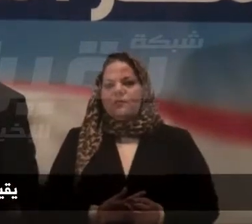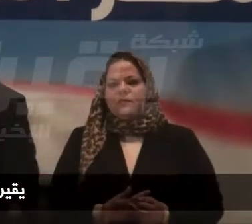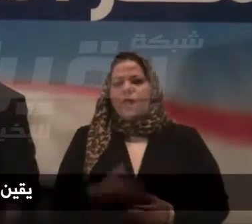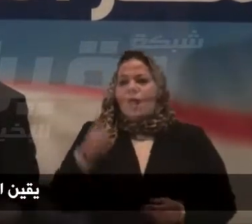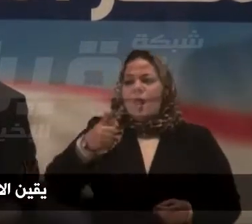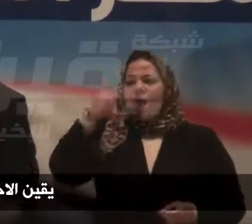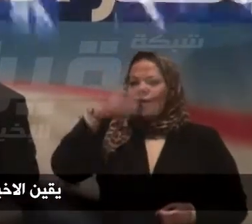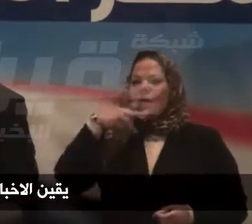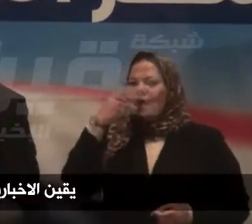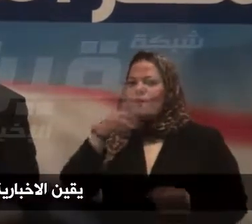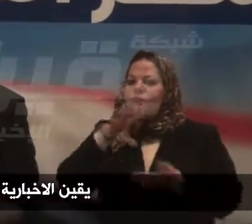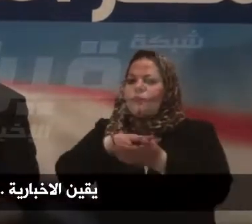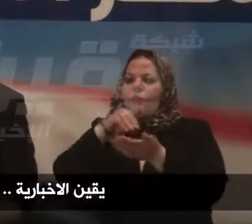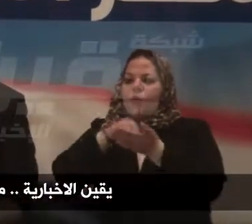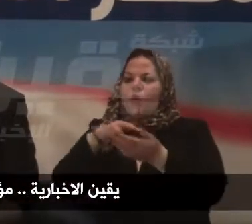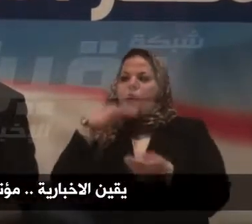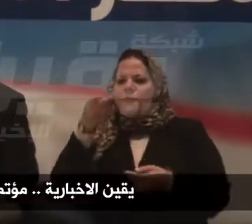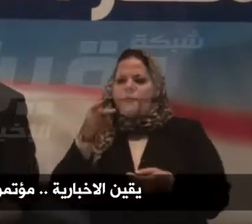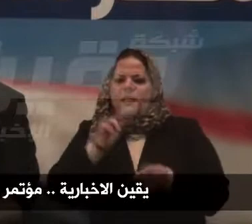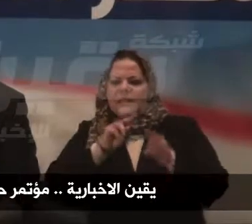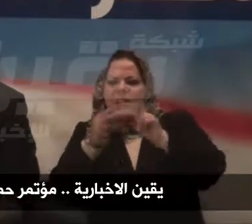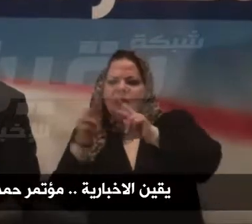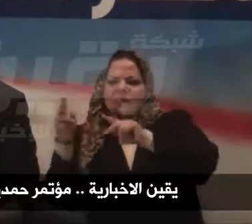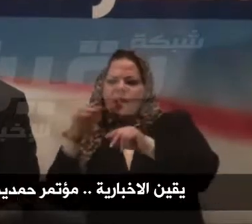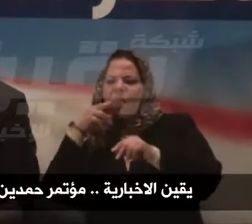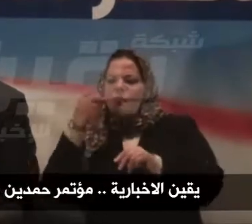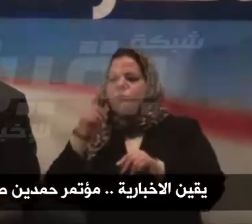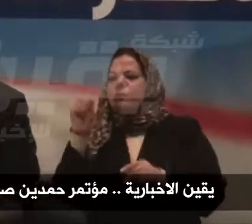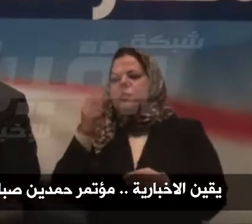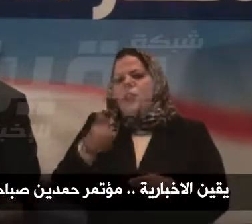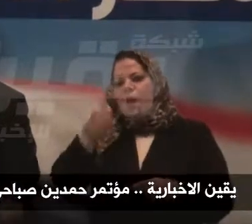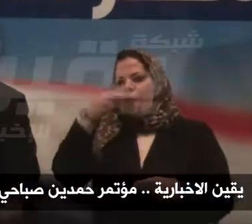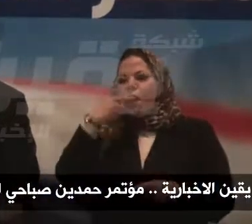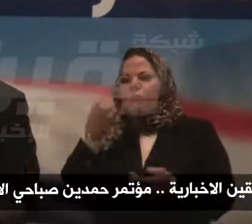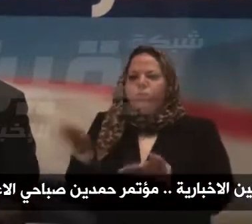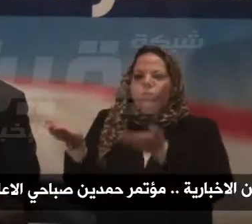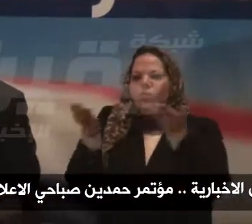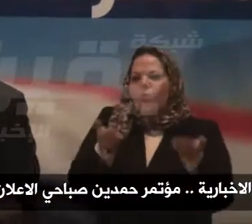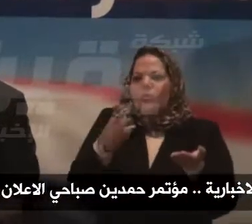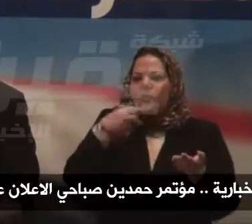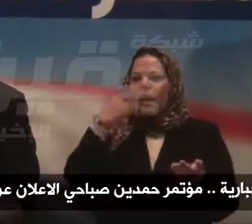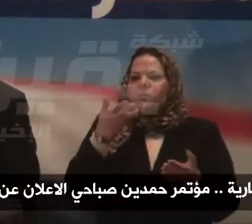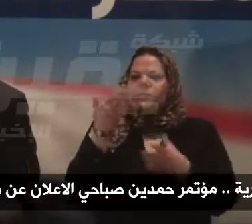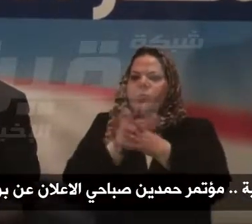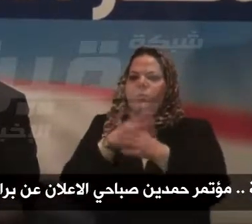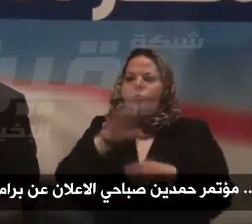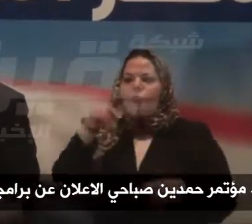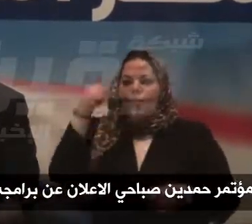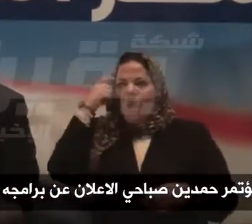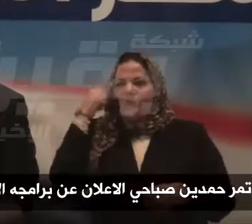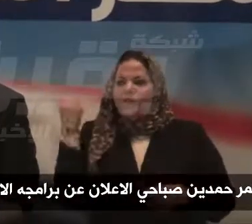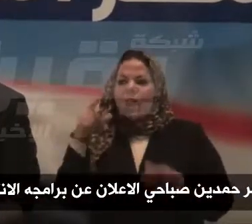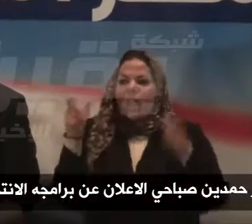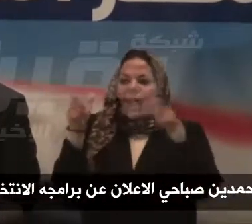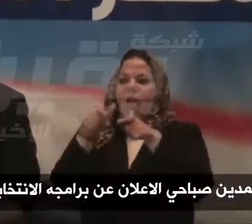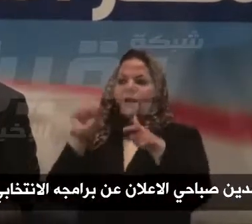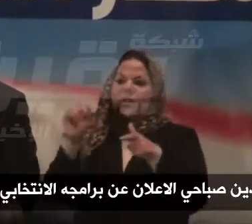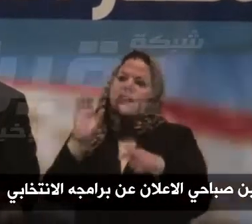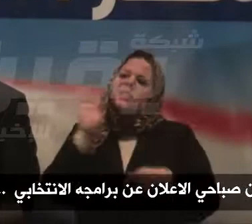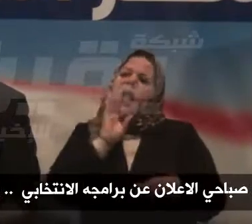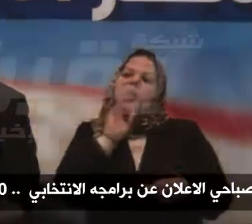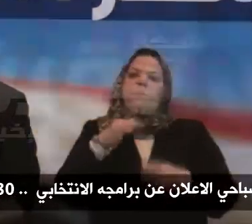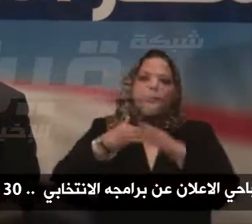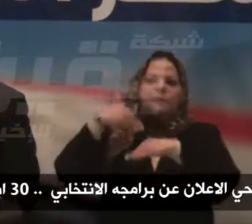الأول أنا كنت عايز أبدأ أتكلم في التعليم، بس كان في مقدمة الأول عشان نعرف أو تعرفوا رؤيتنا للتعليم